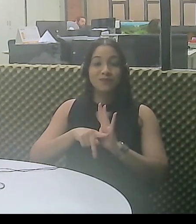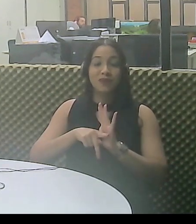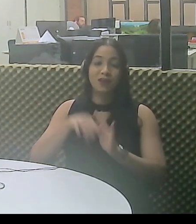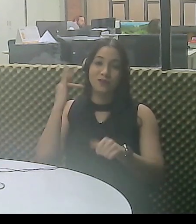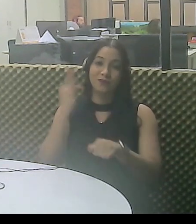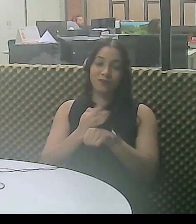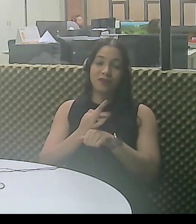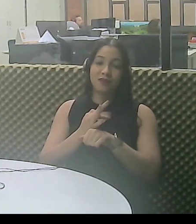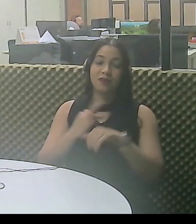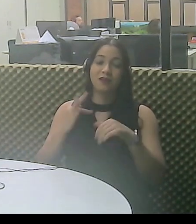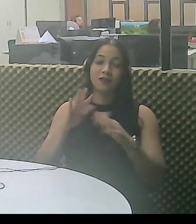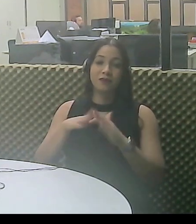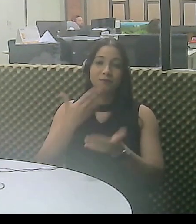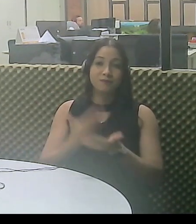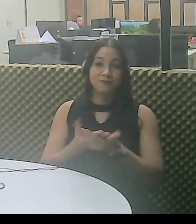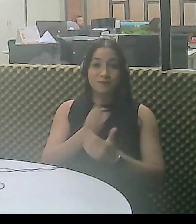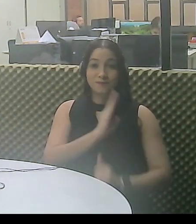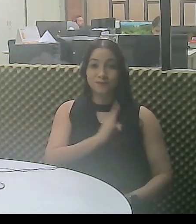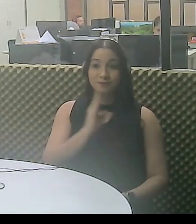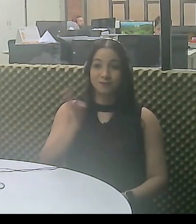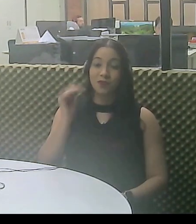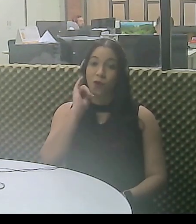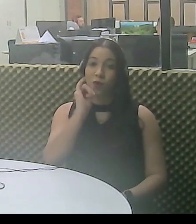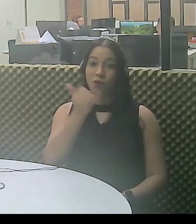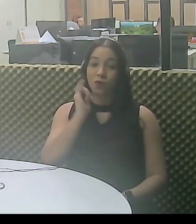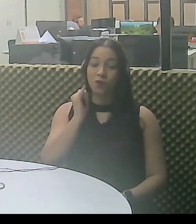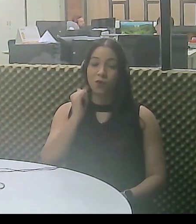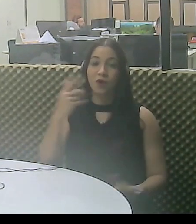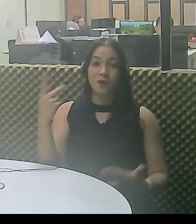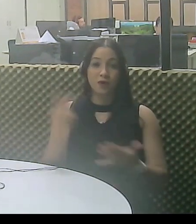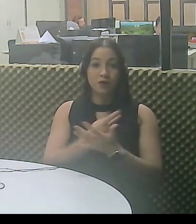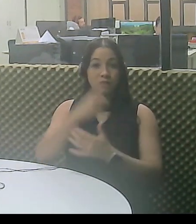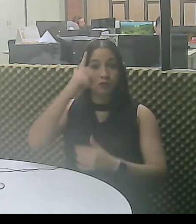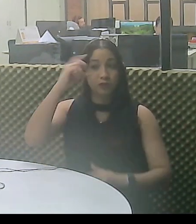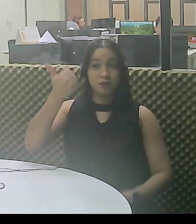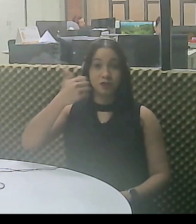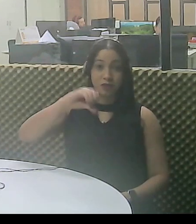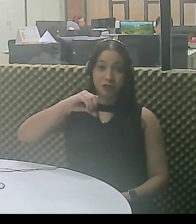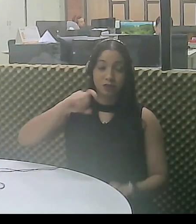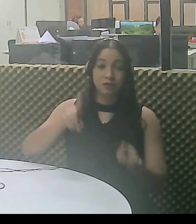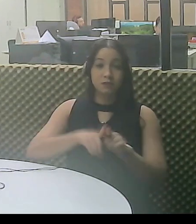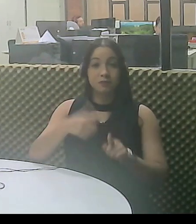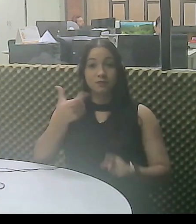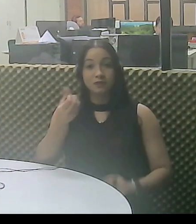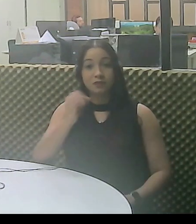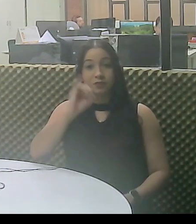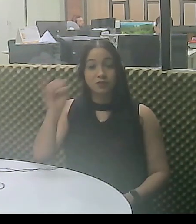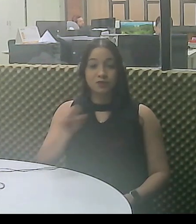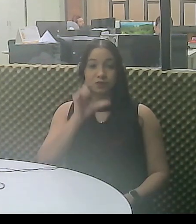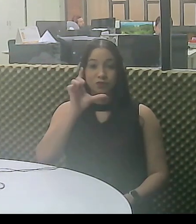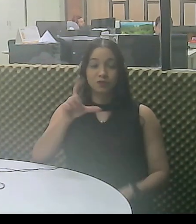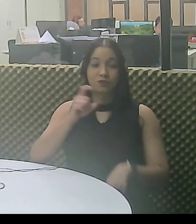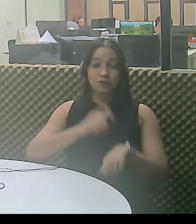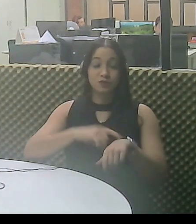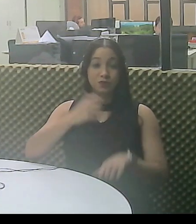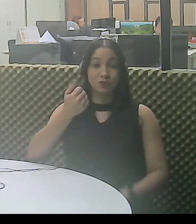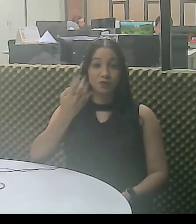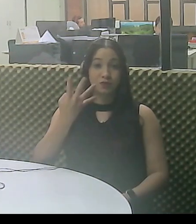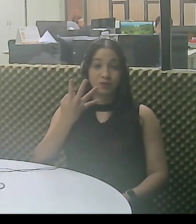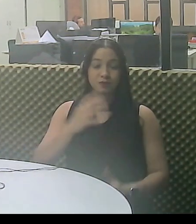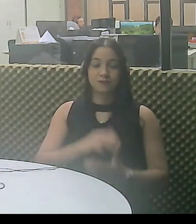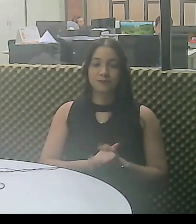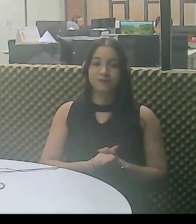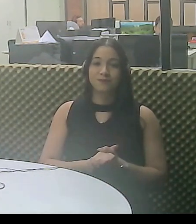férias escolares da biblioteca a contação de histórias acontecerá nos dias 19 e 26 de julho às 14 horas